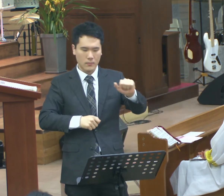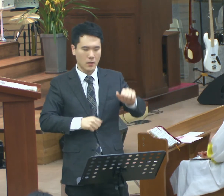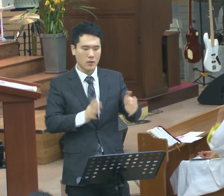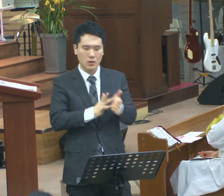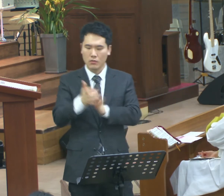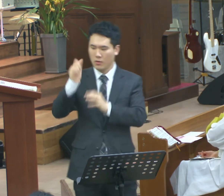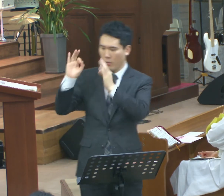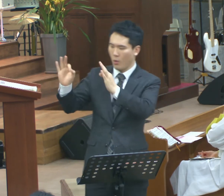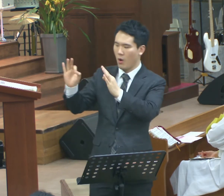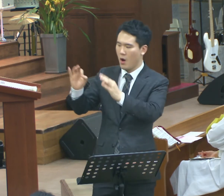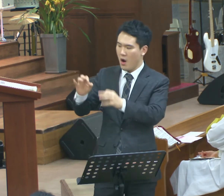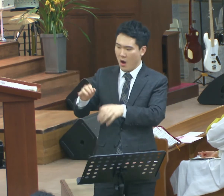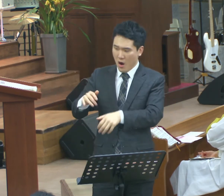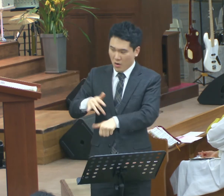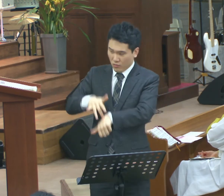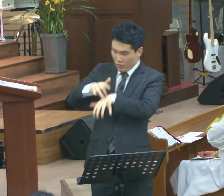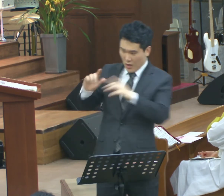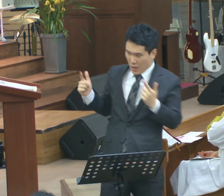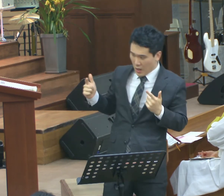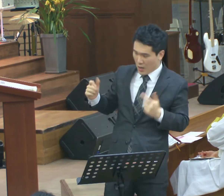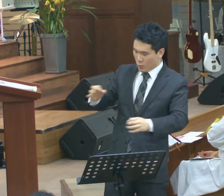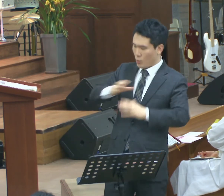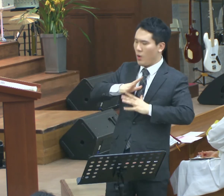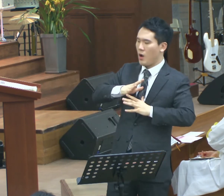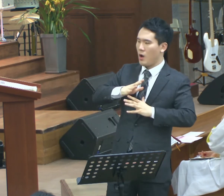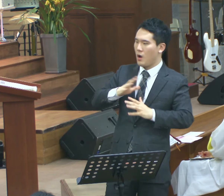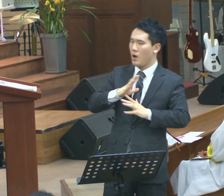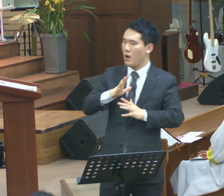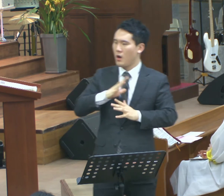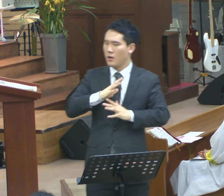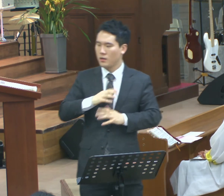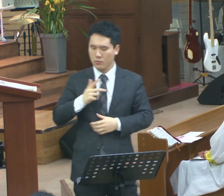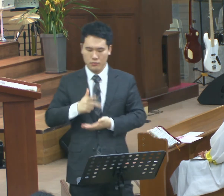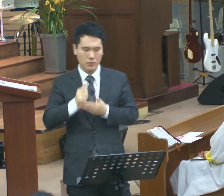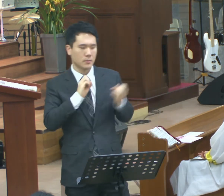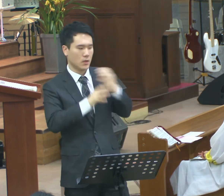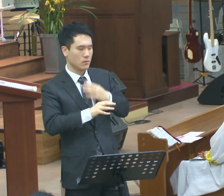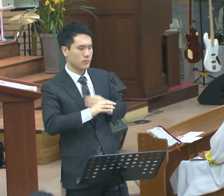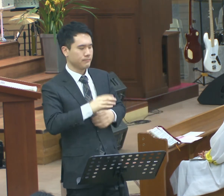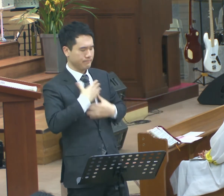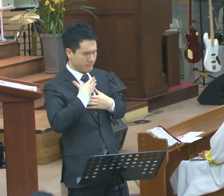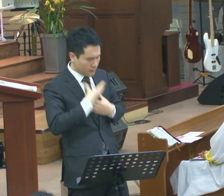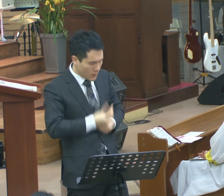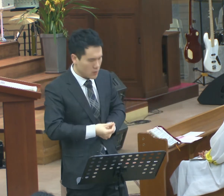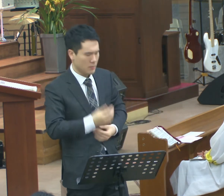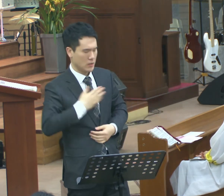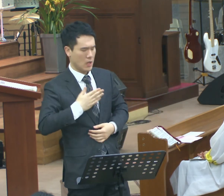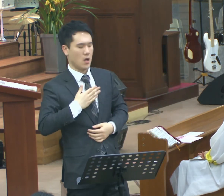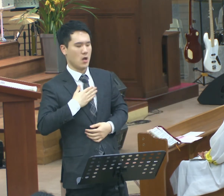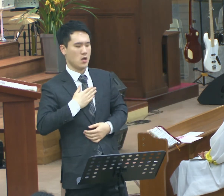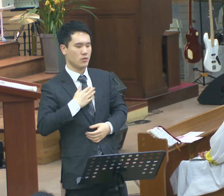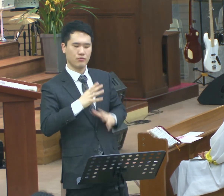보고 놀람이라 그랬어요. 주님이 안심하라 내니 두려워 말라 했는데 예수님이 배에